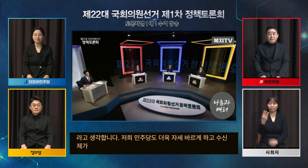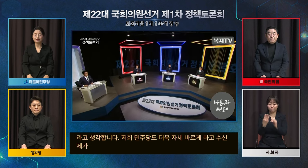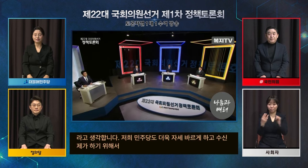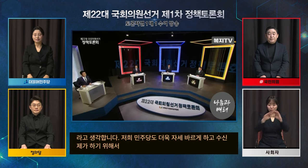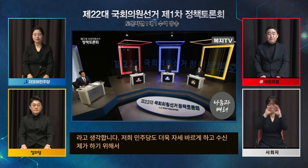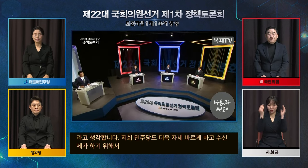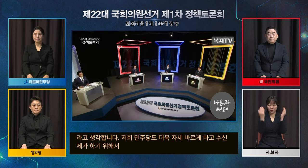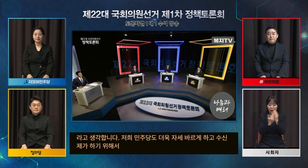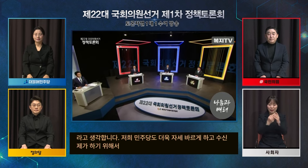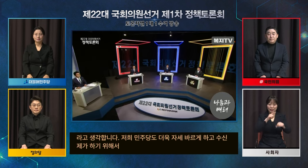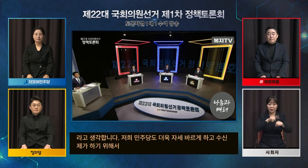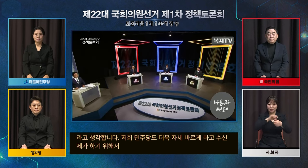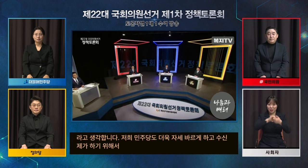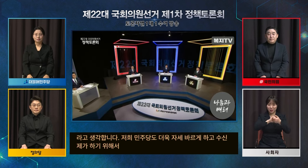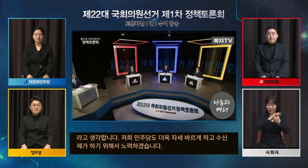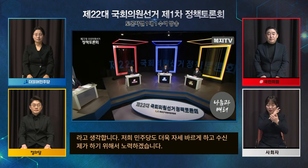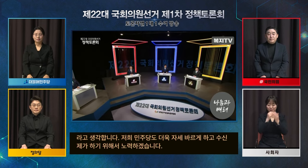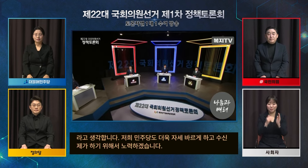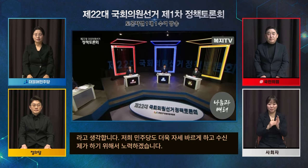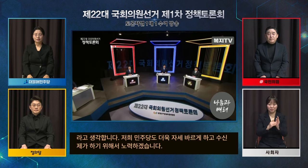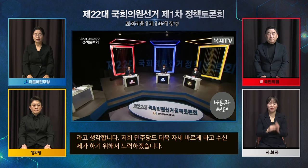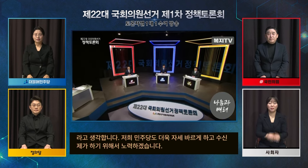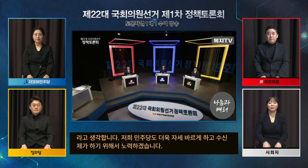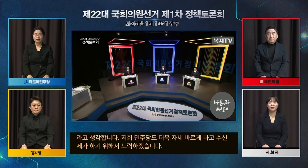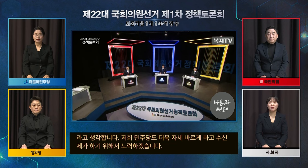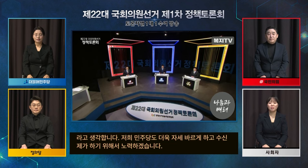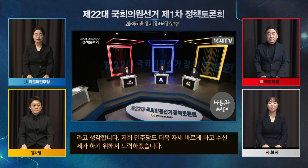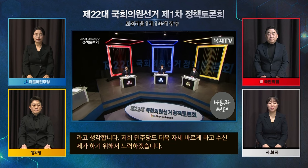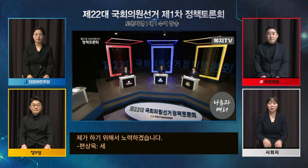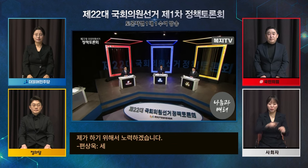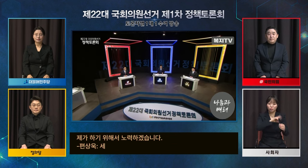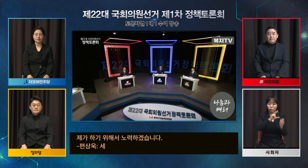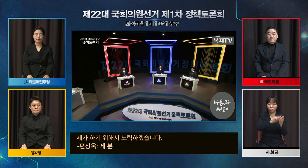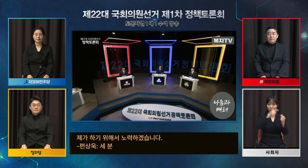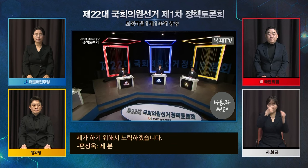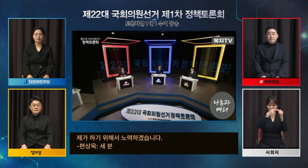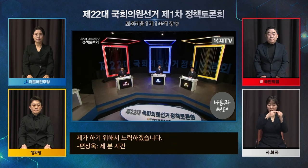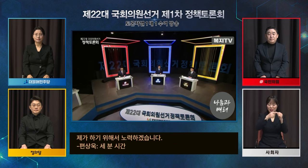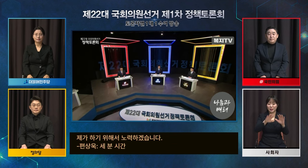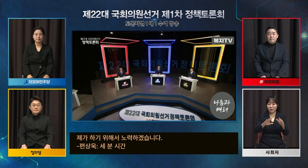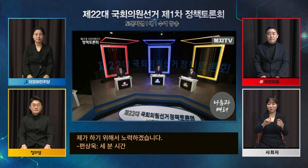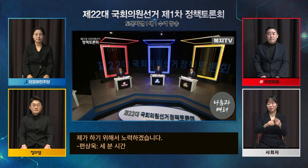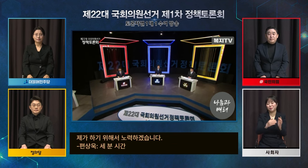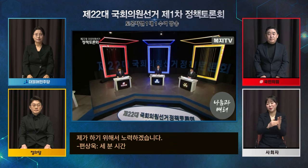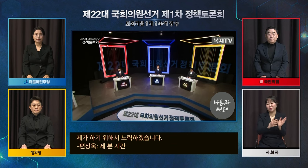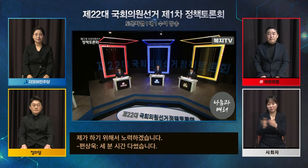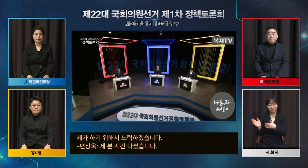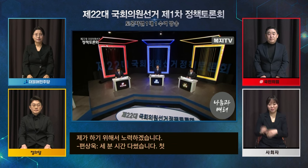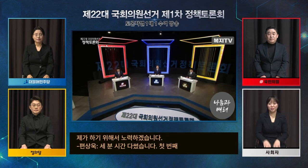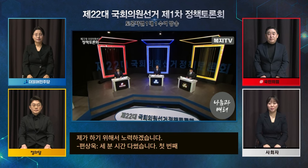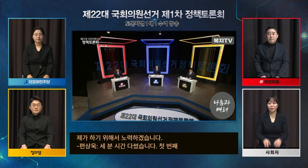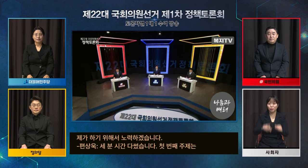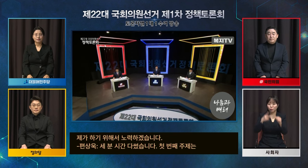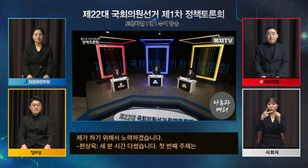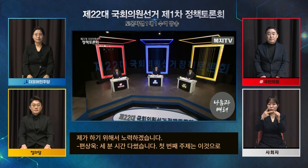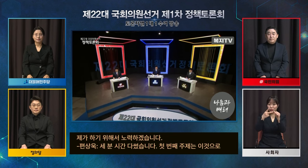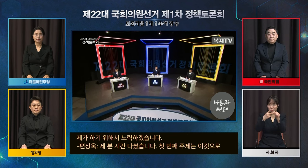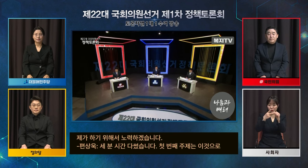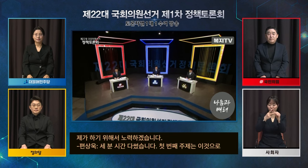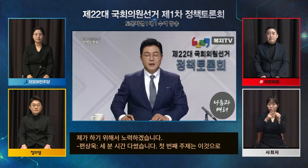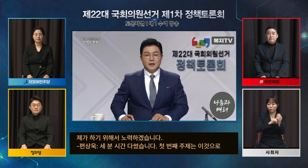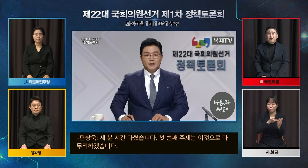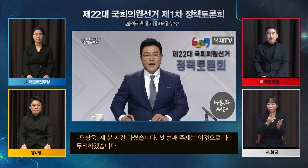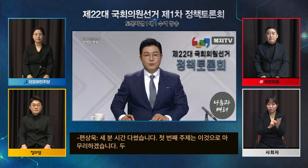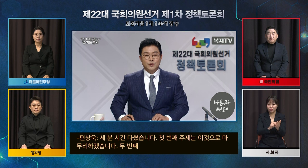모두 주어진 시간을 다 쓰셨습니다. 첫 번째 주제는 이것으로 마무리하도록 하겠습니다. 두 번째 토론